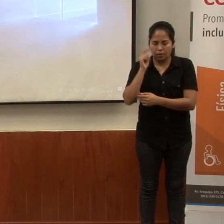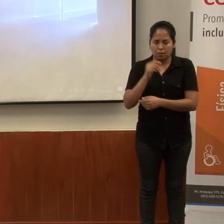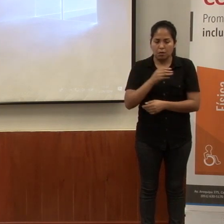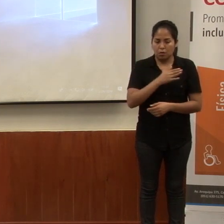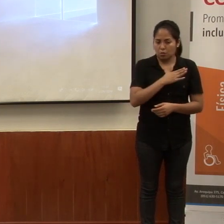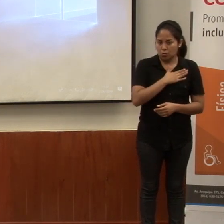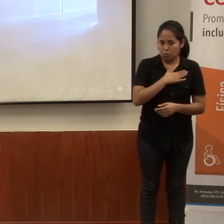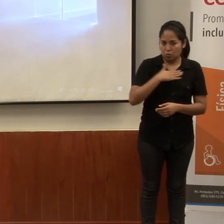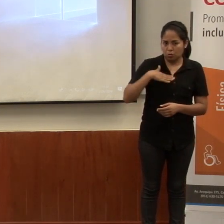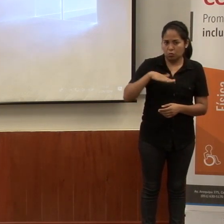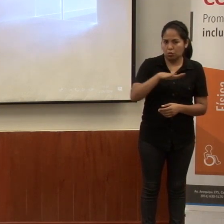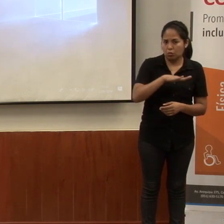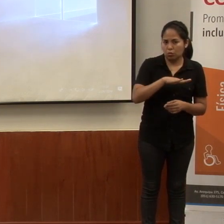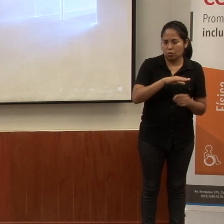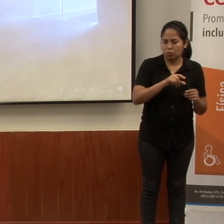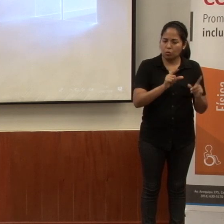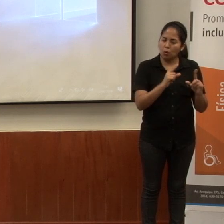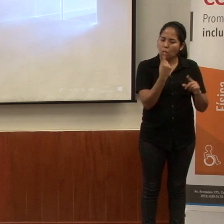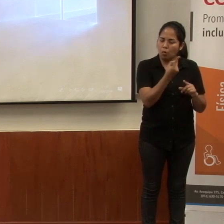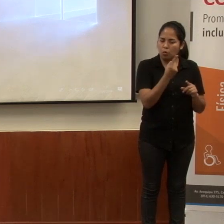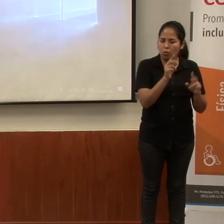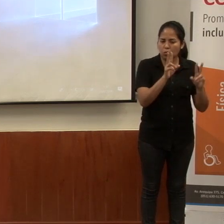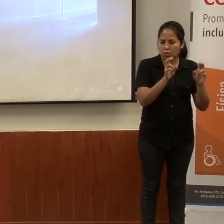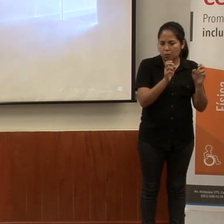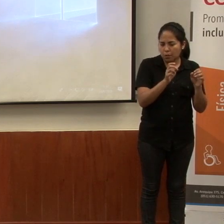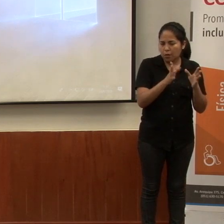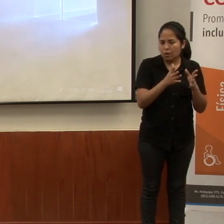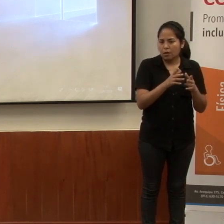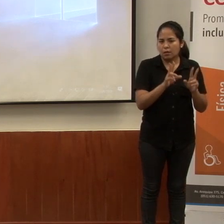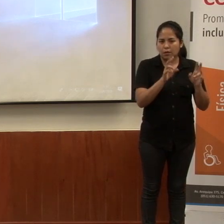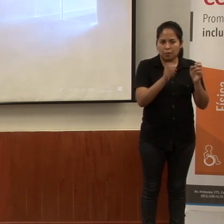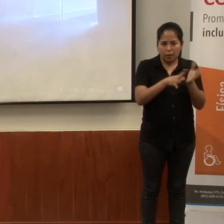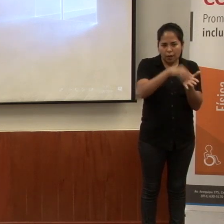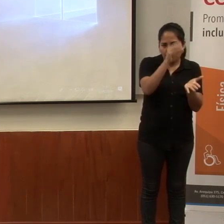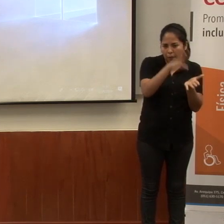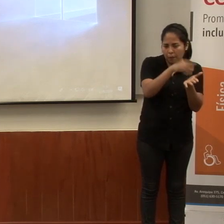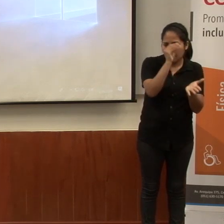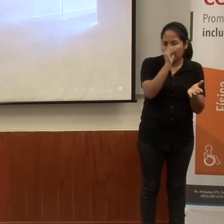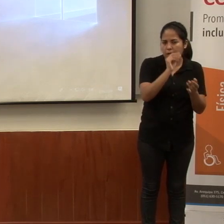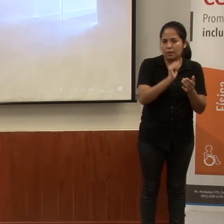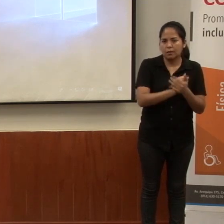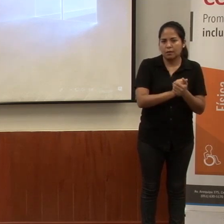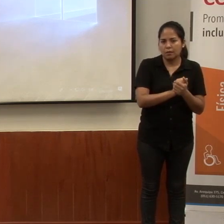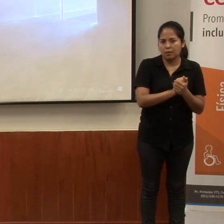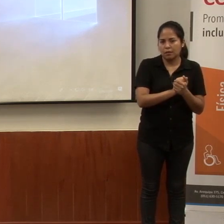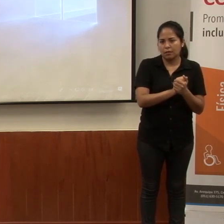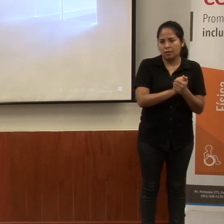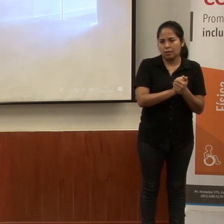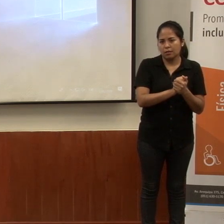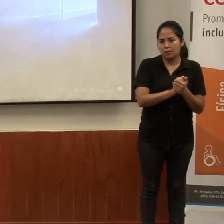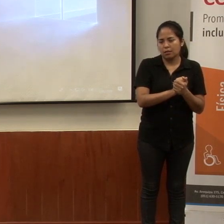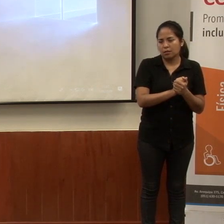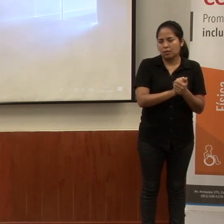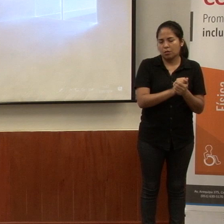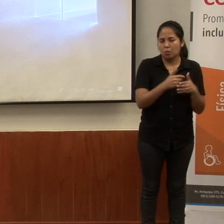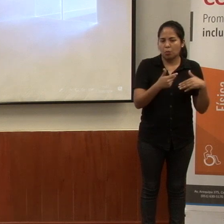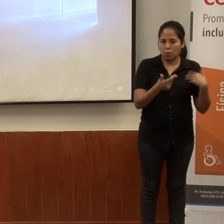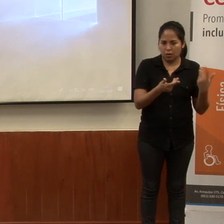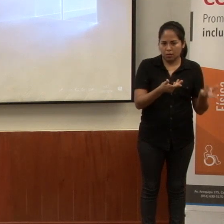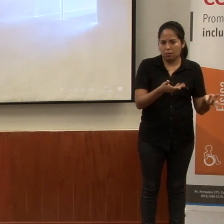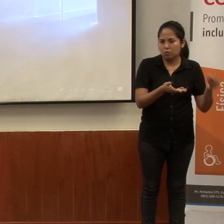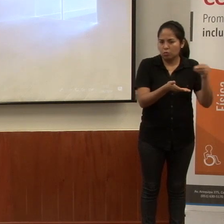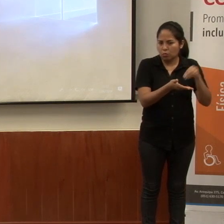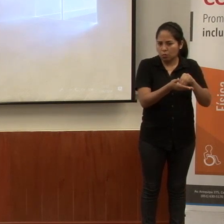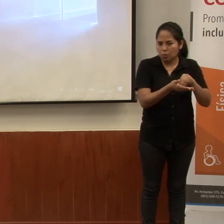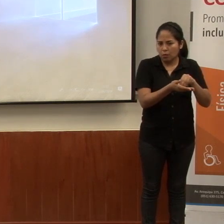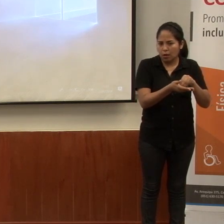nosotros una partecita que es la parte cognitiva y la parte de aprendizaje, y entonces pueden sumarse a los presupuestos. ¿Y